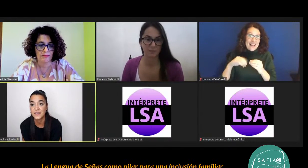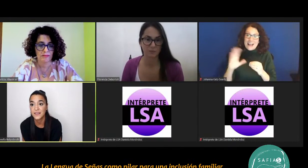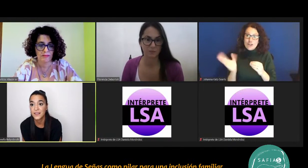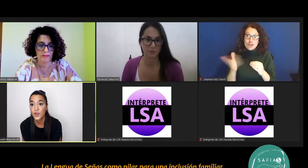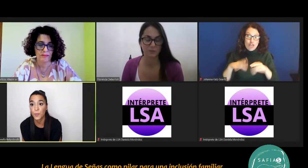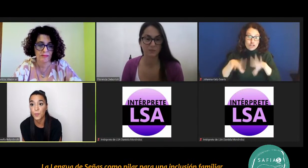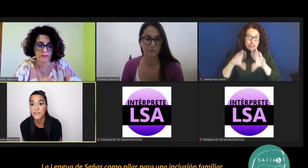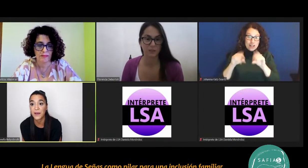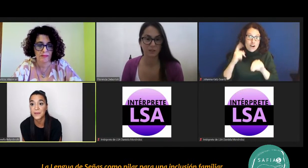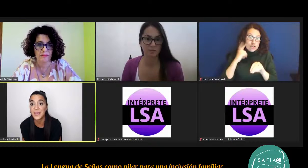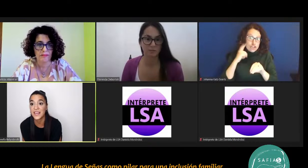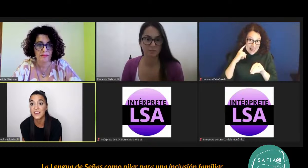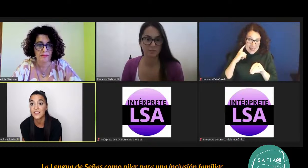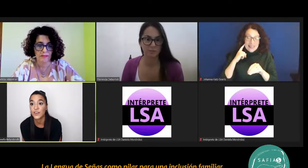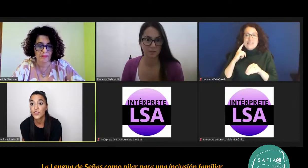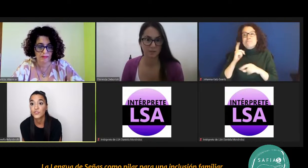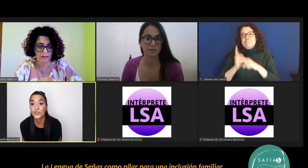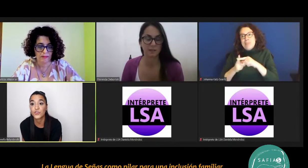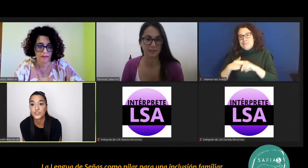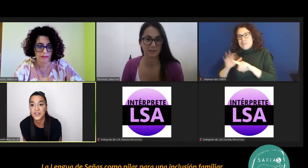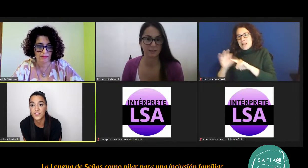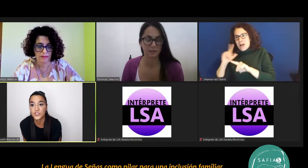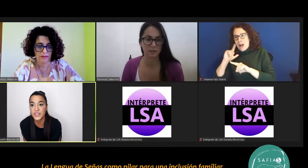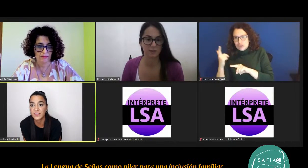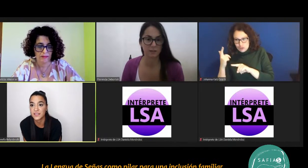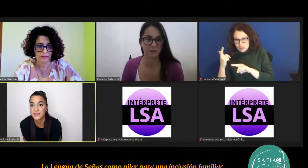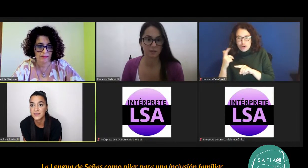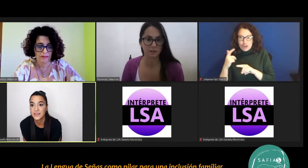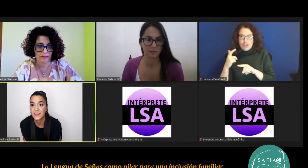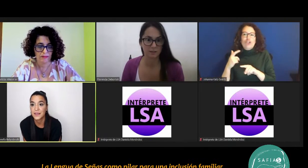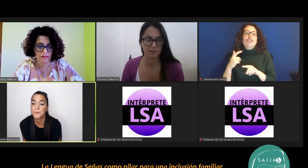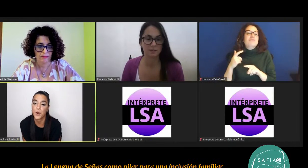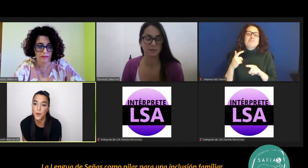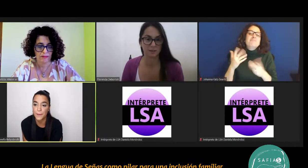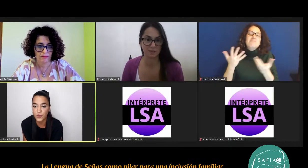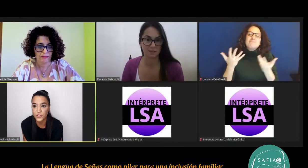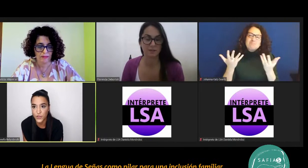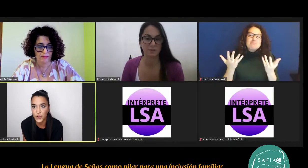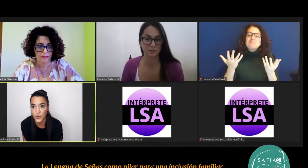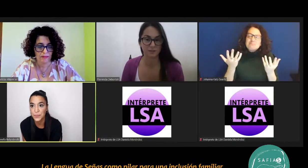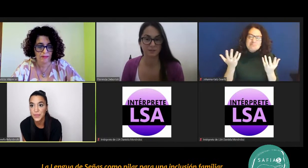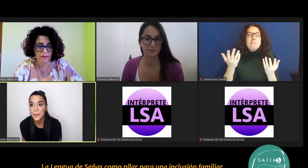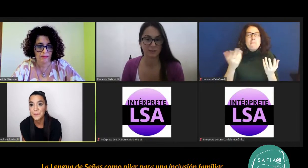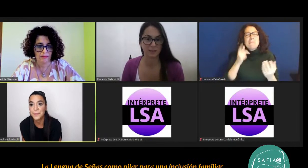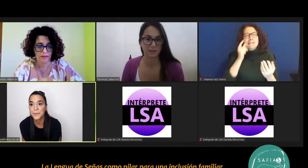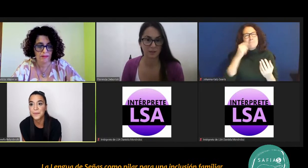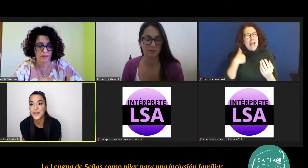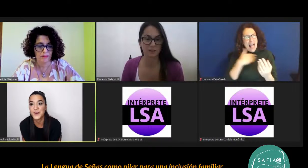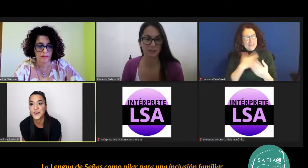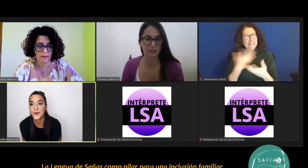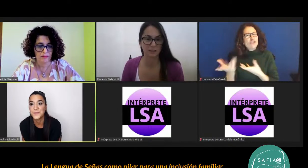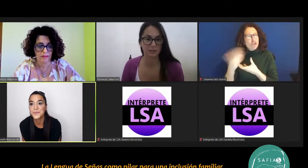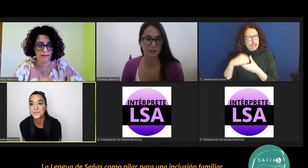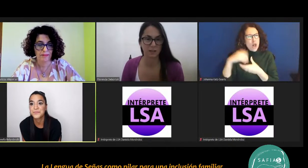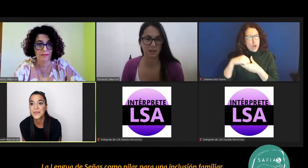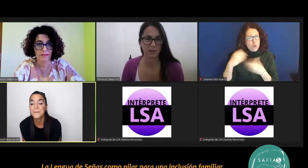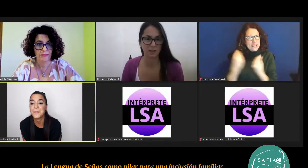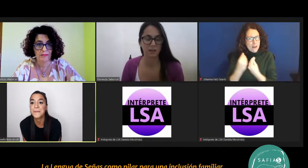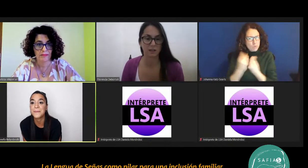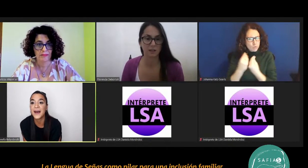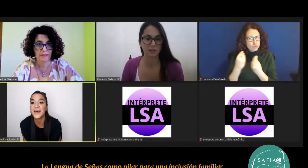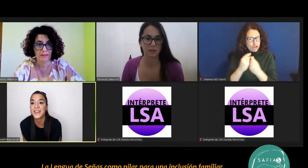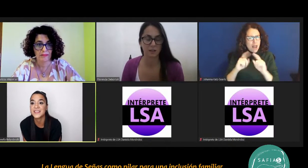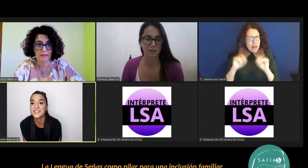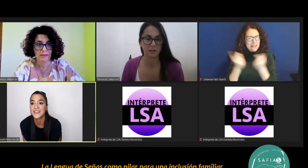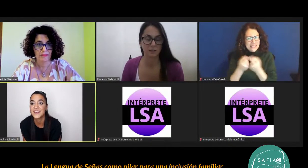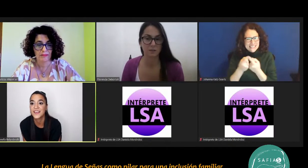casa, con mi familia, todos eran oyentes. Bueno, mi hermano sordo, pero